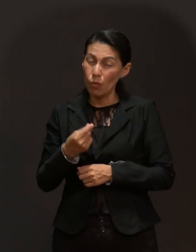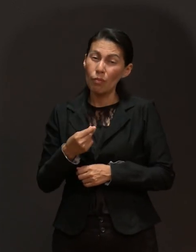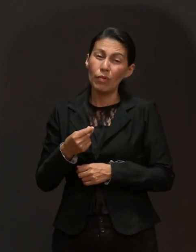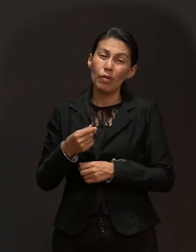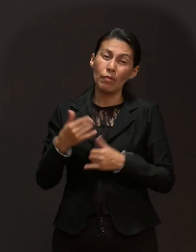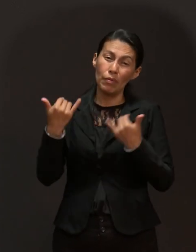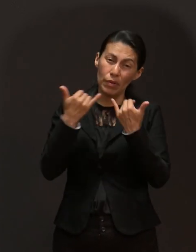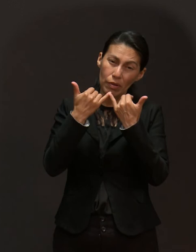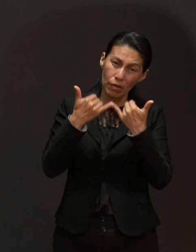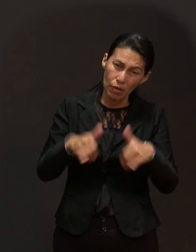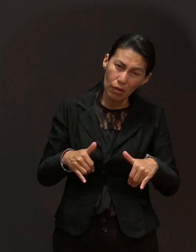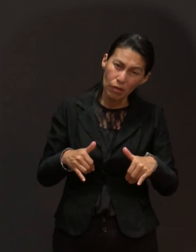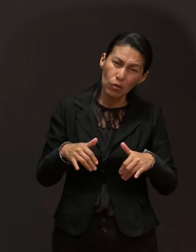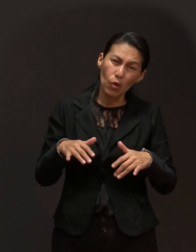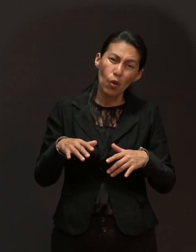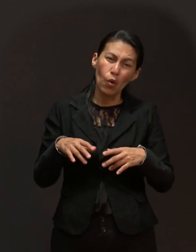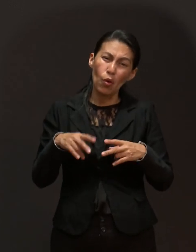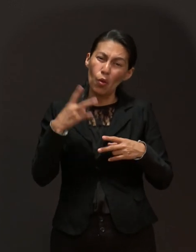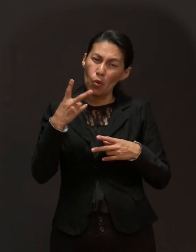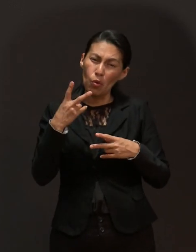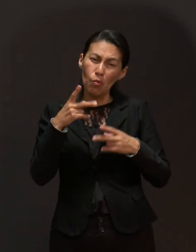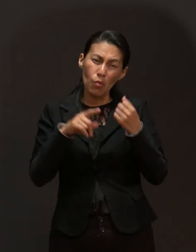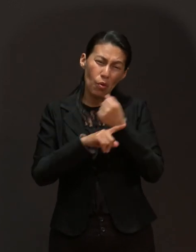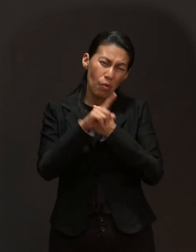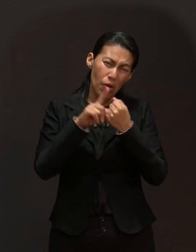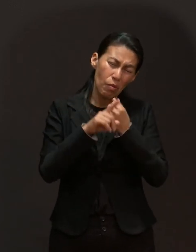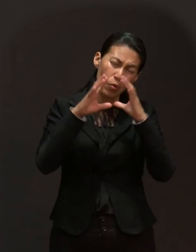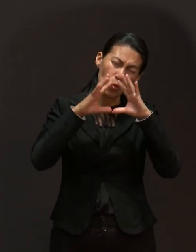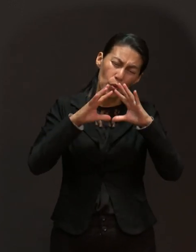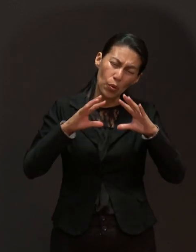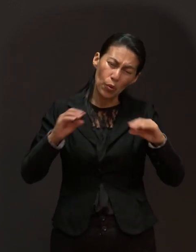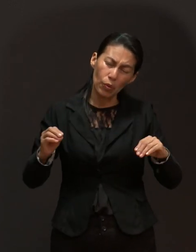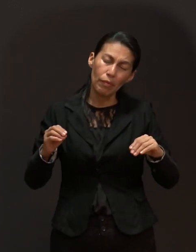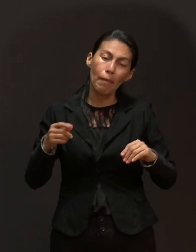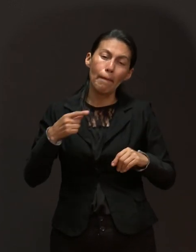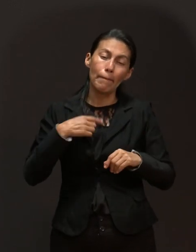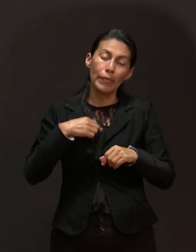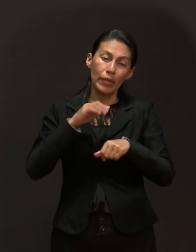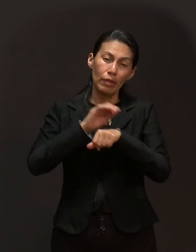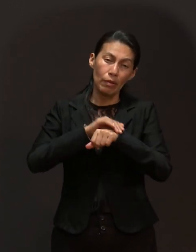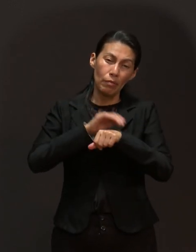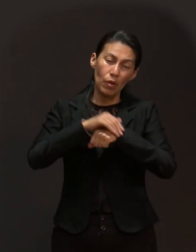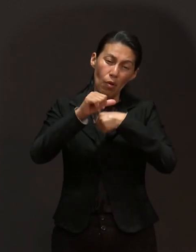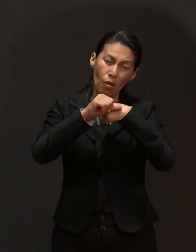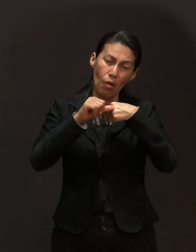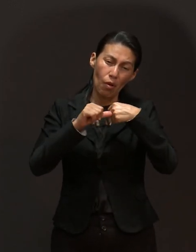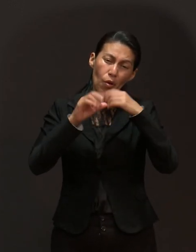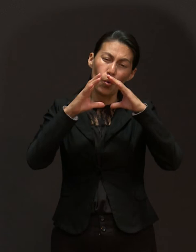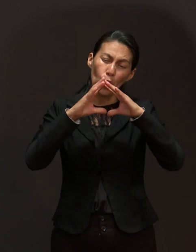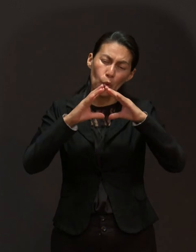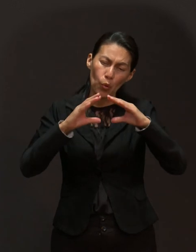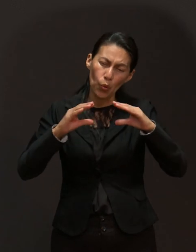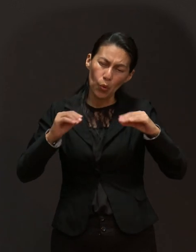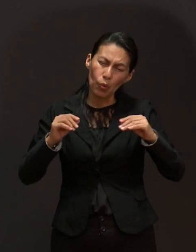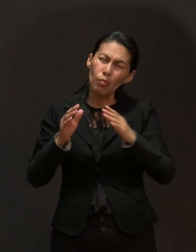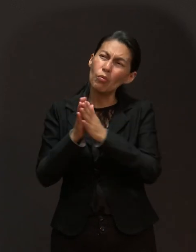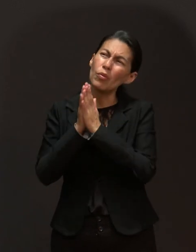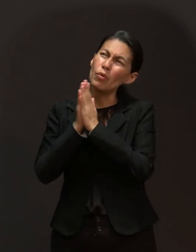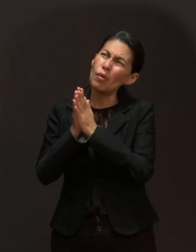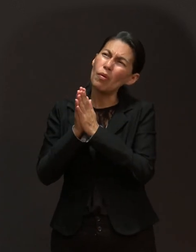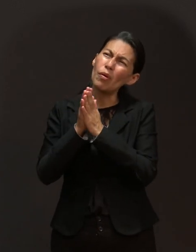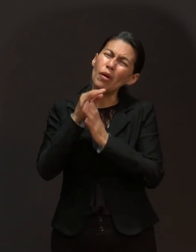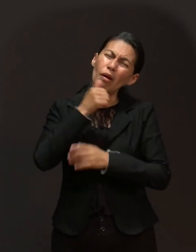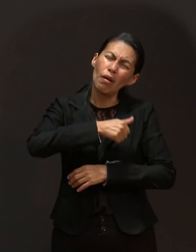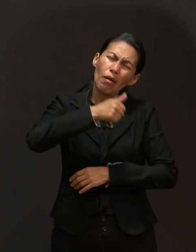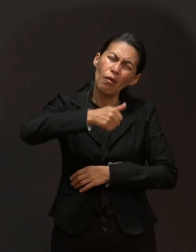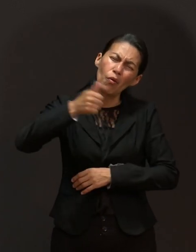De salud y de sus problemas También porque mi amigo Quien fue intervenido Está mejorando Pido